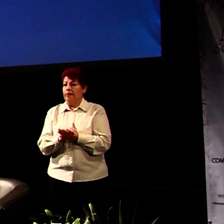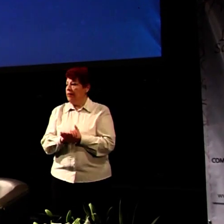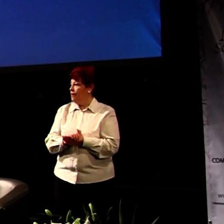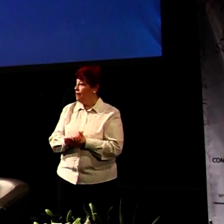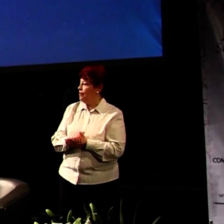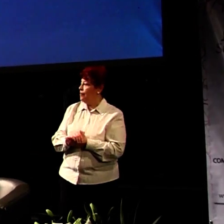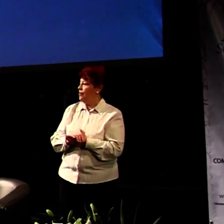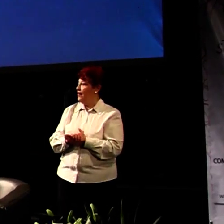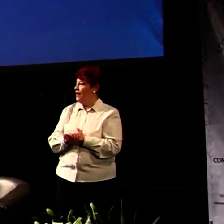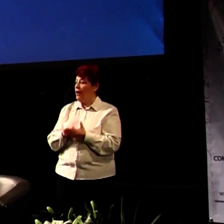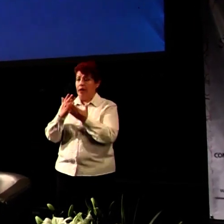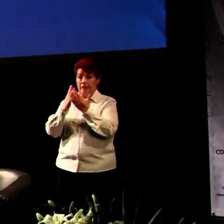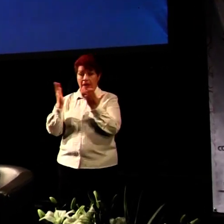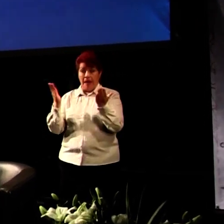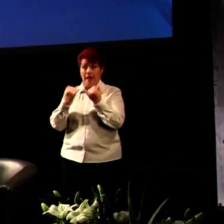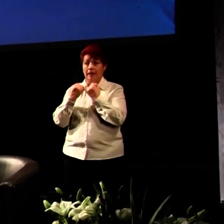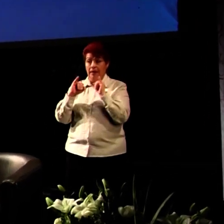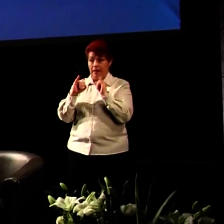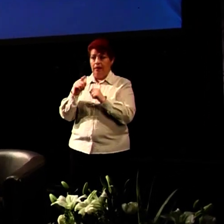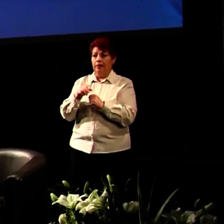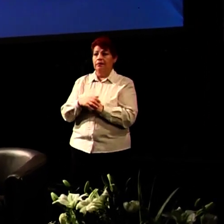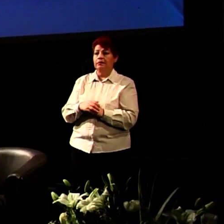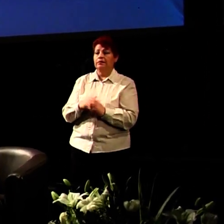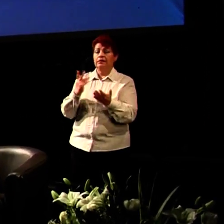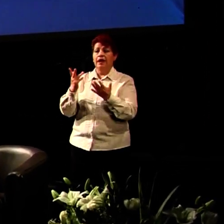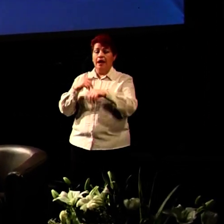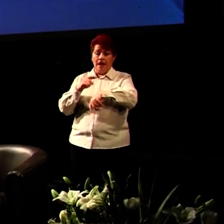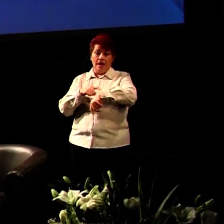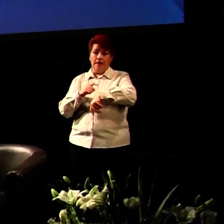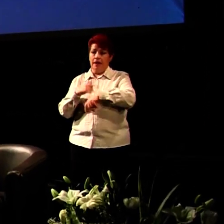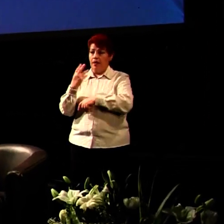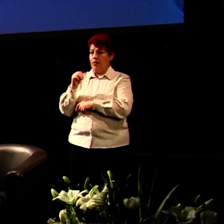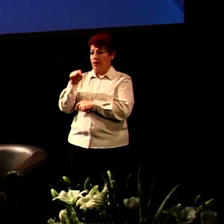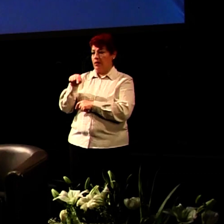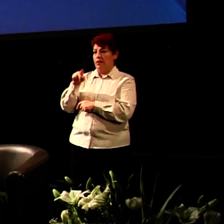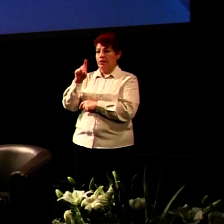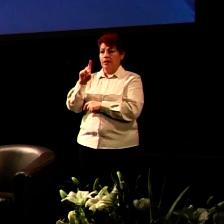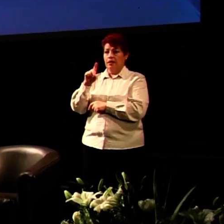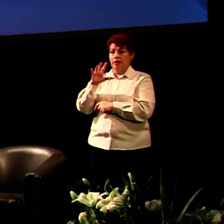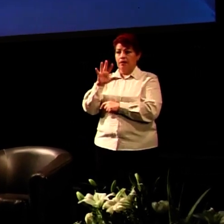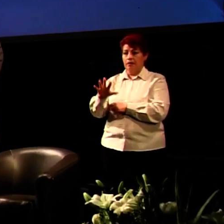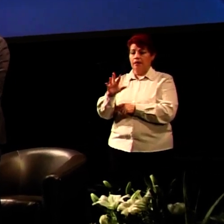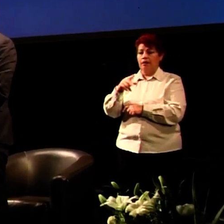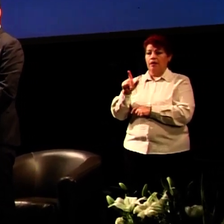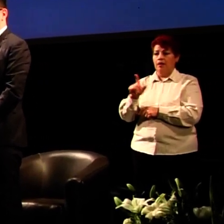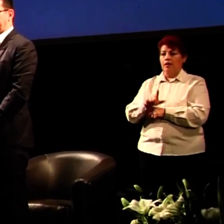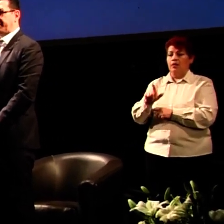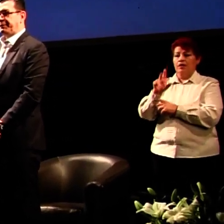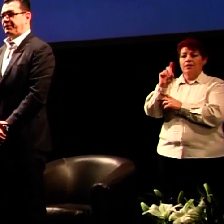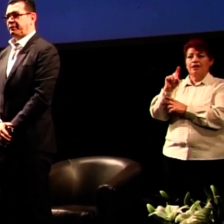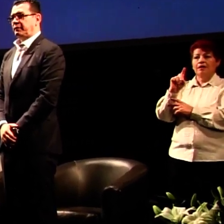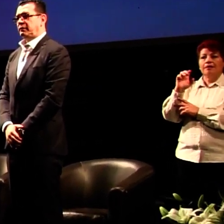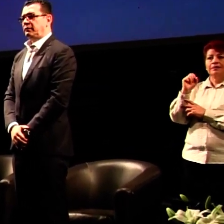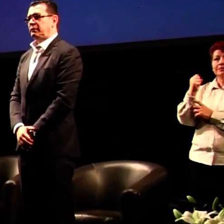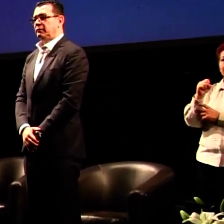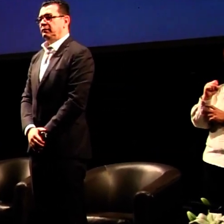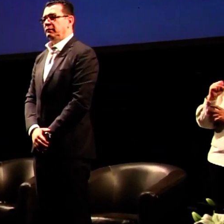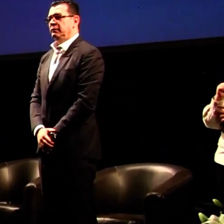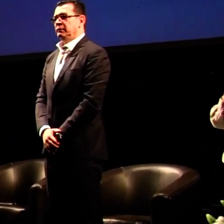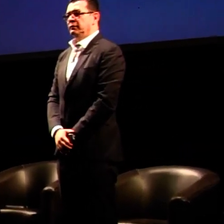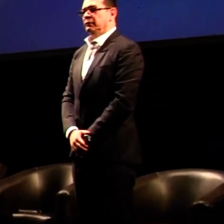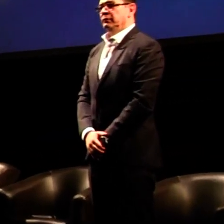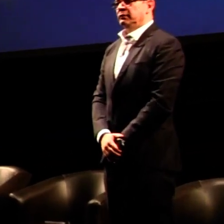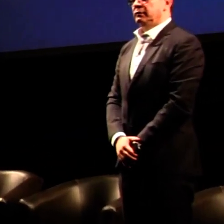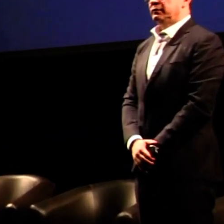Vamos a dar las palabras de inauguración. Siendo las 9:35 del lunes 30 de septiembre